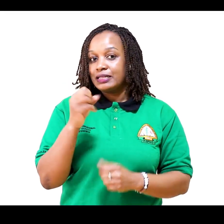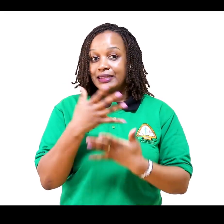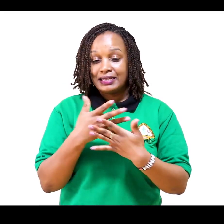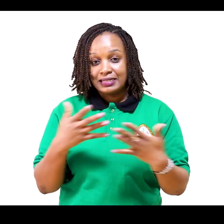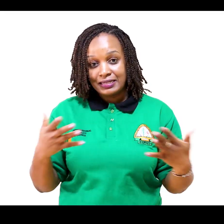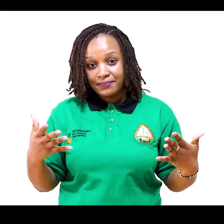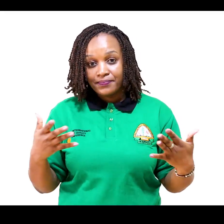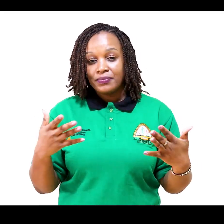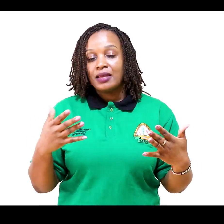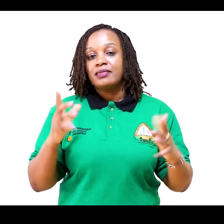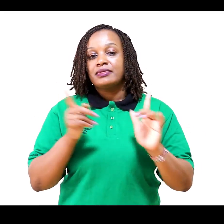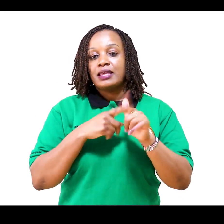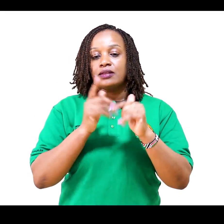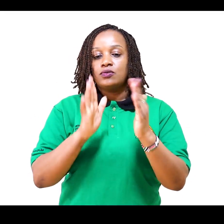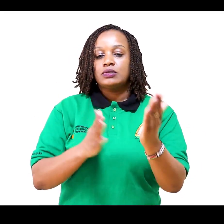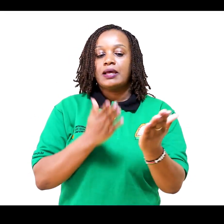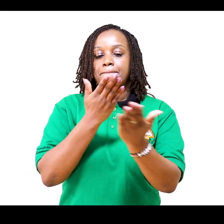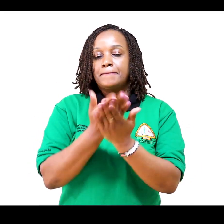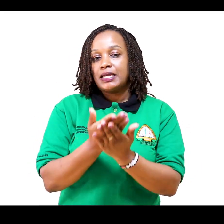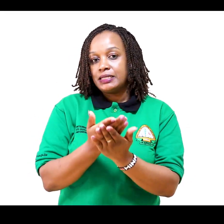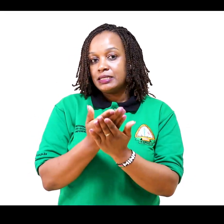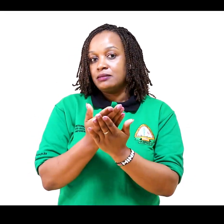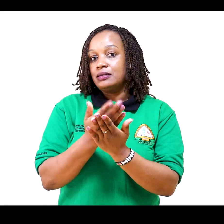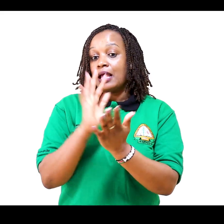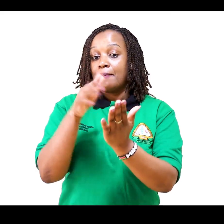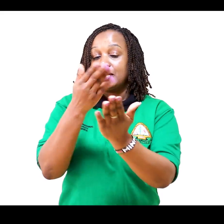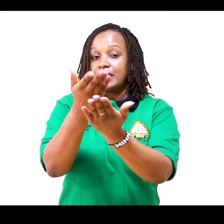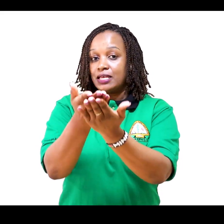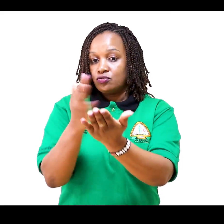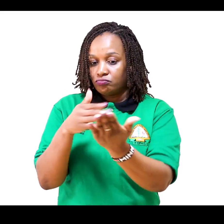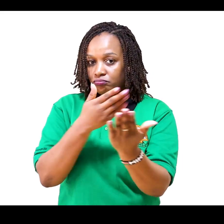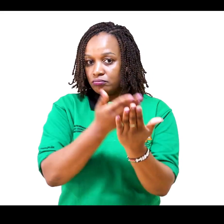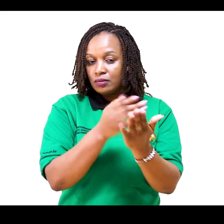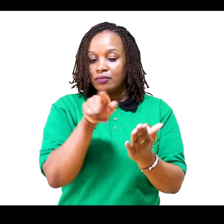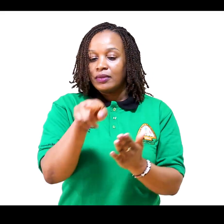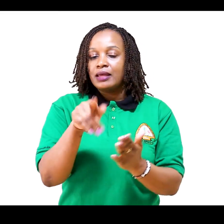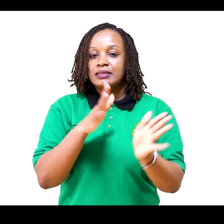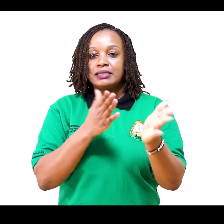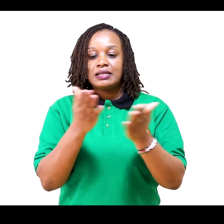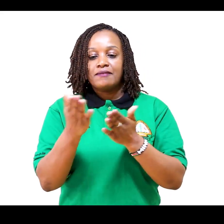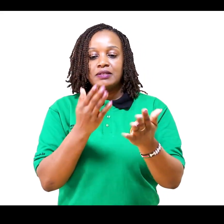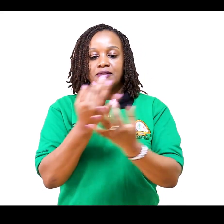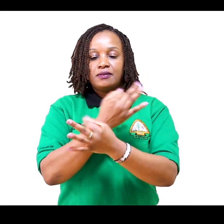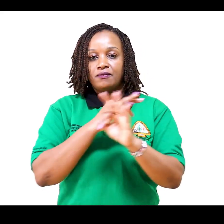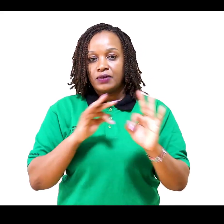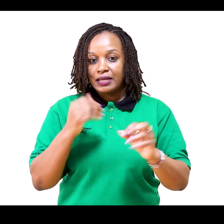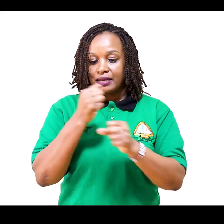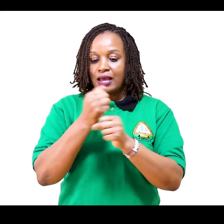kizamani, mahitaji ni uwasilishaji wa zabuni. Huduma hii haina malipo na inafanywa ndani ya siku 60